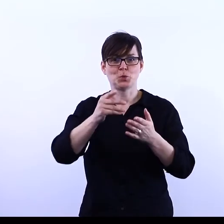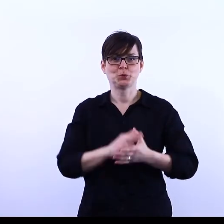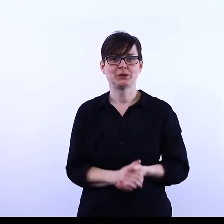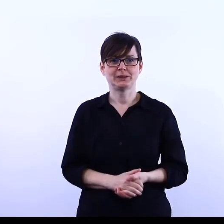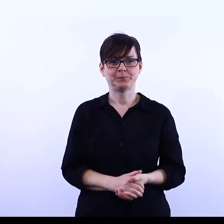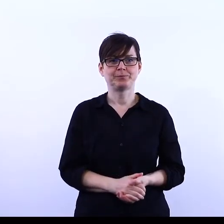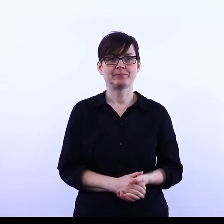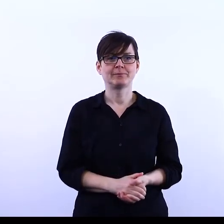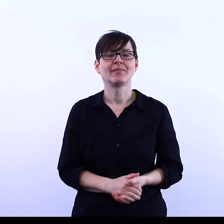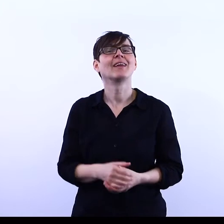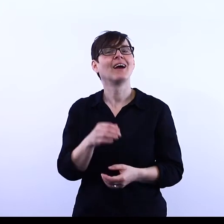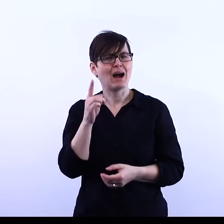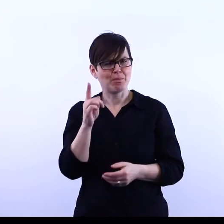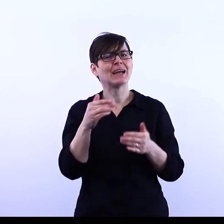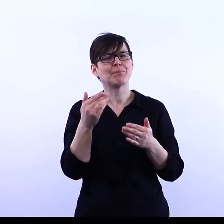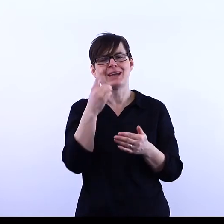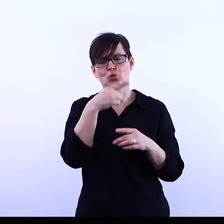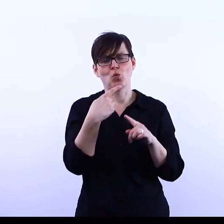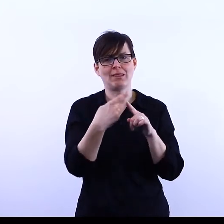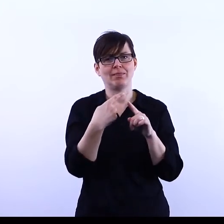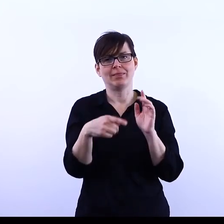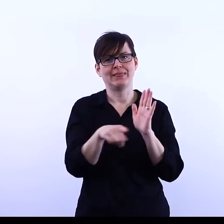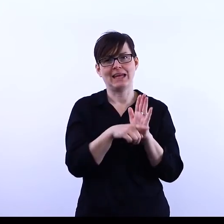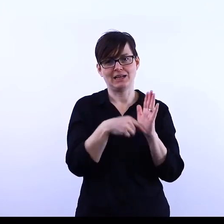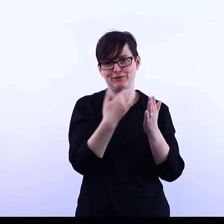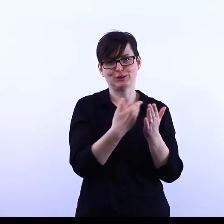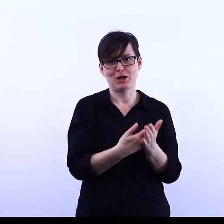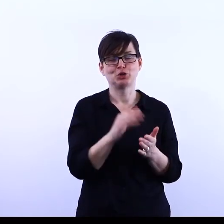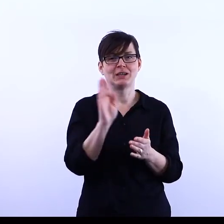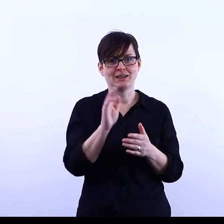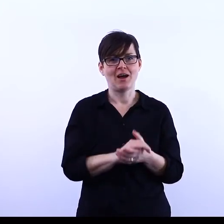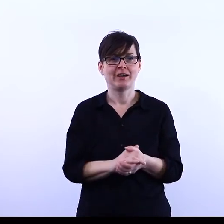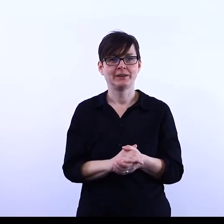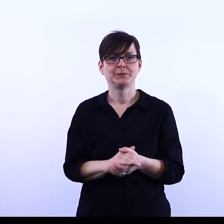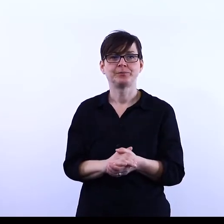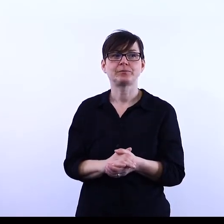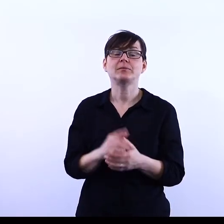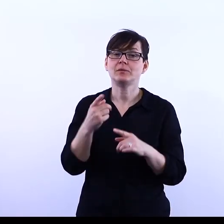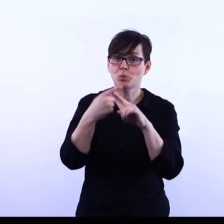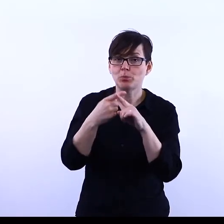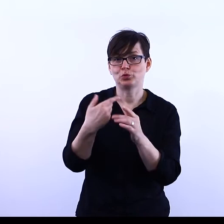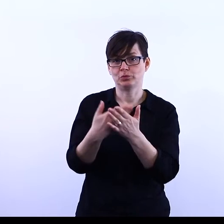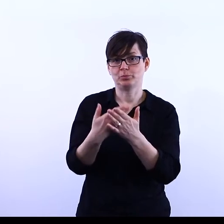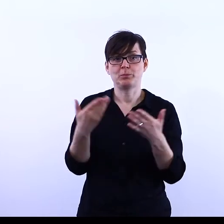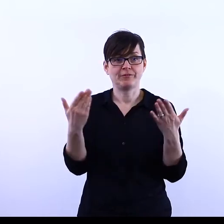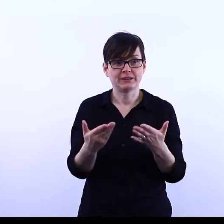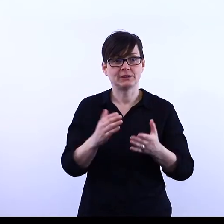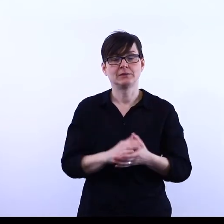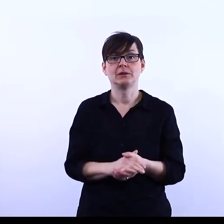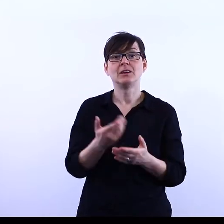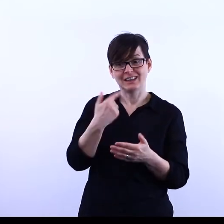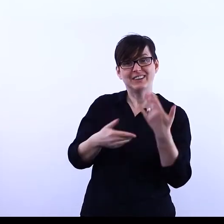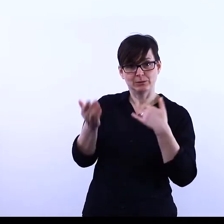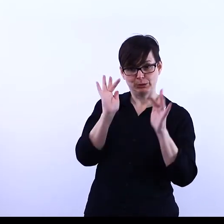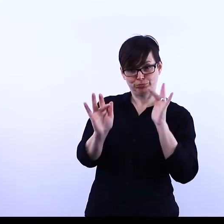positives Beispiel zeigen, dass Kritik an diesen großen Techplayern durchaus auch zu Ergebnissen führen kann. Also im